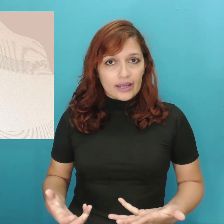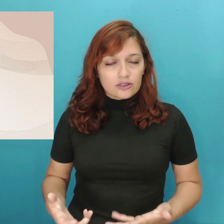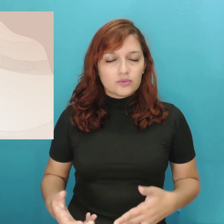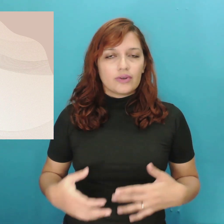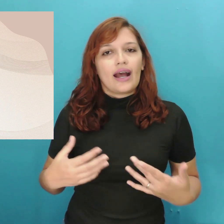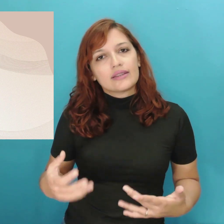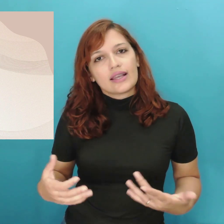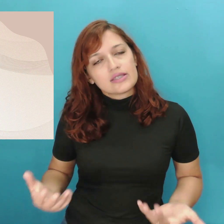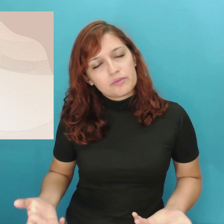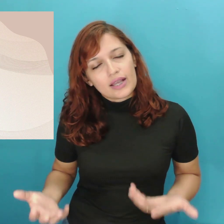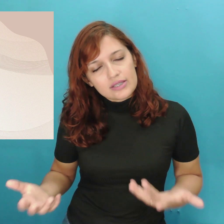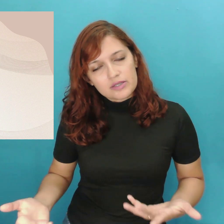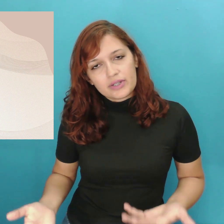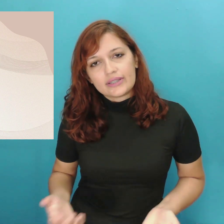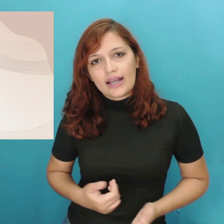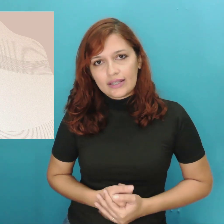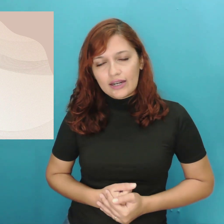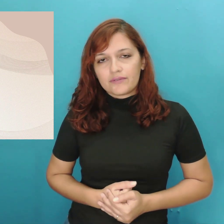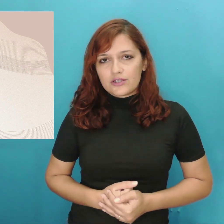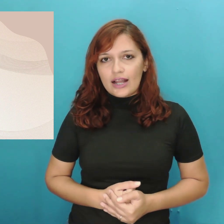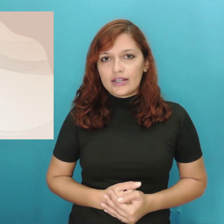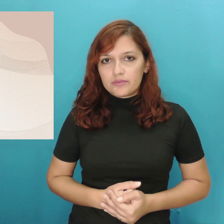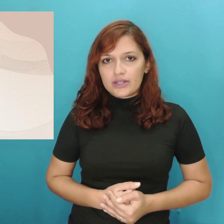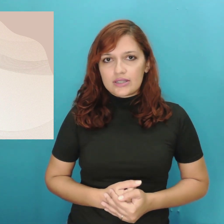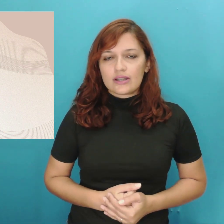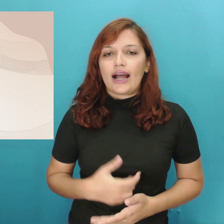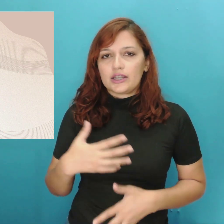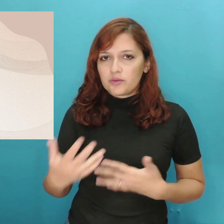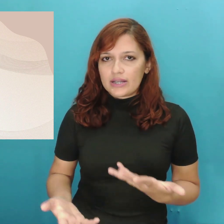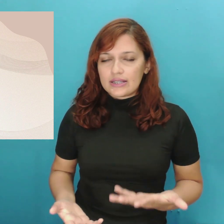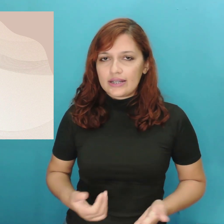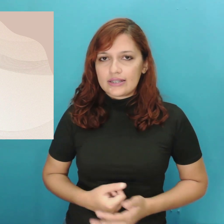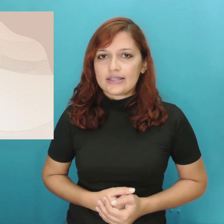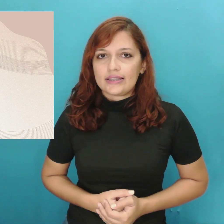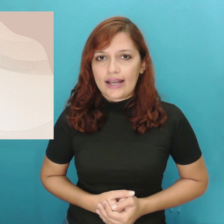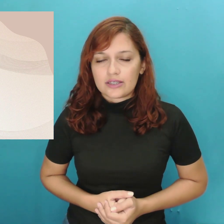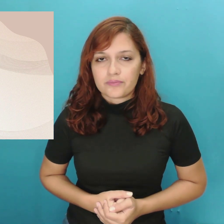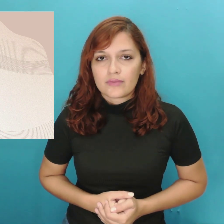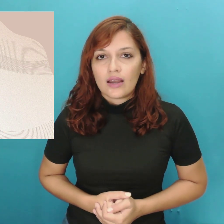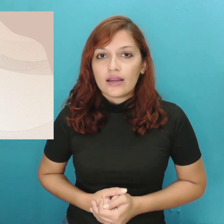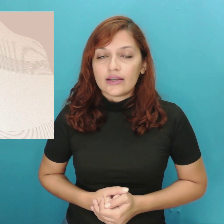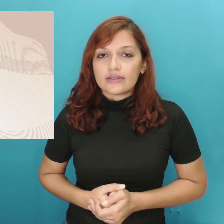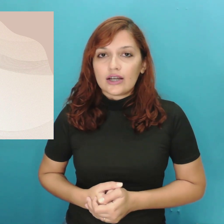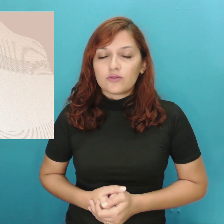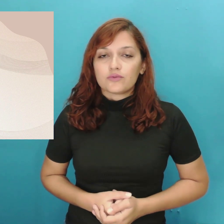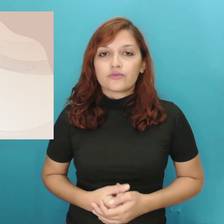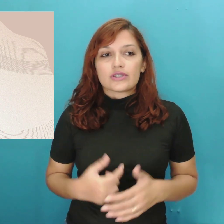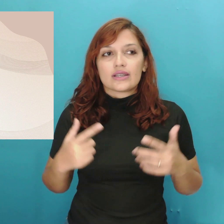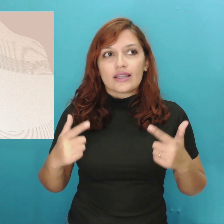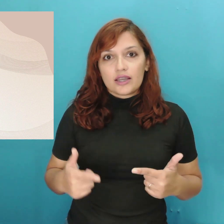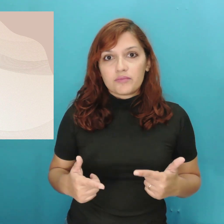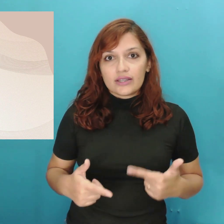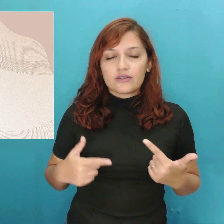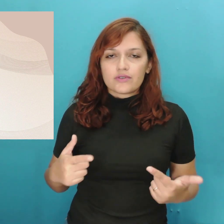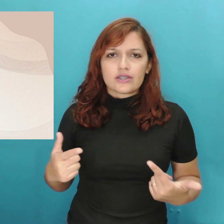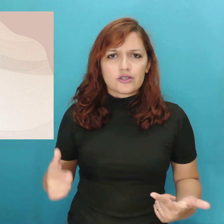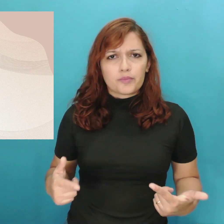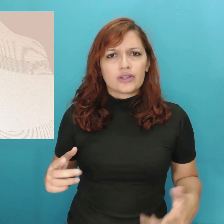direito a ter essa acessibilidade através da Libras, a língua brasileira de sinais. Então, você tenha em mente que você está aprendendo